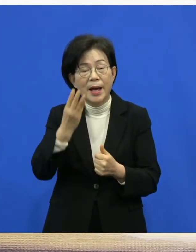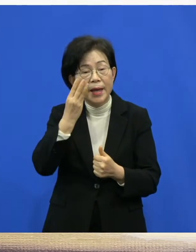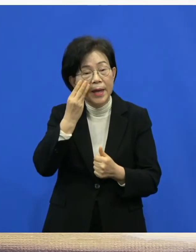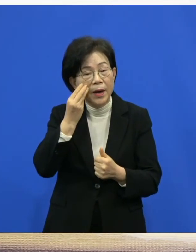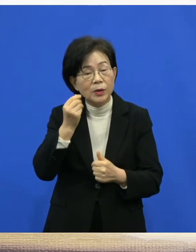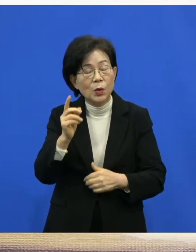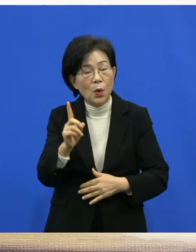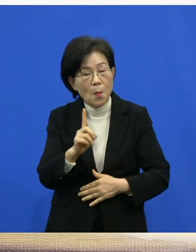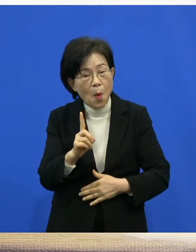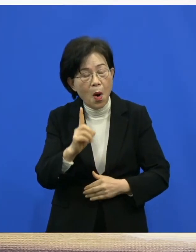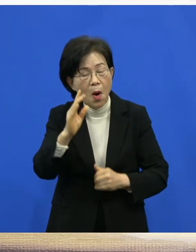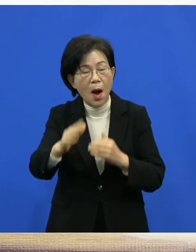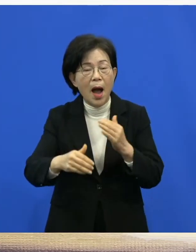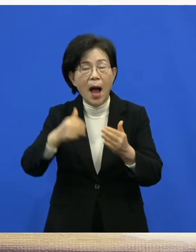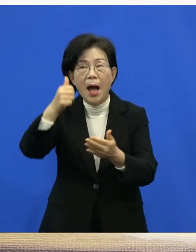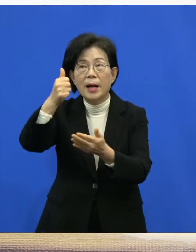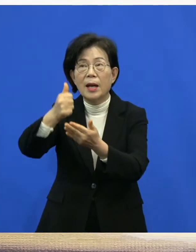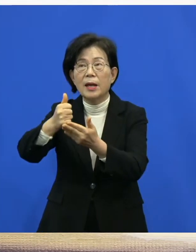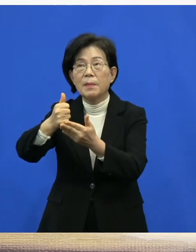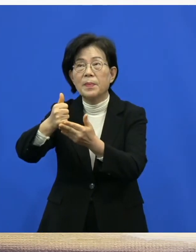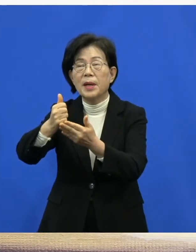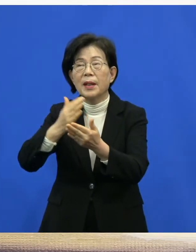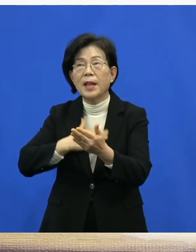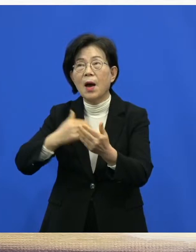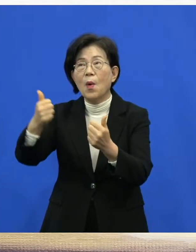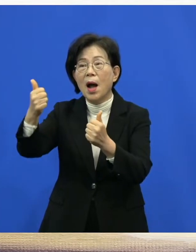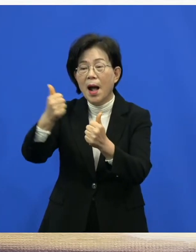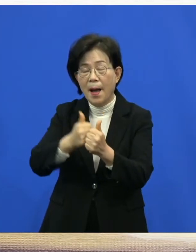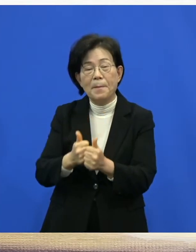형통은 하나님이 나와 함께 하시는 겁니다.